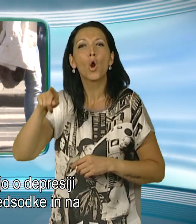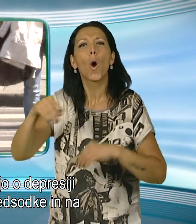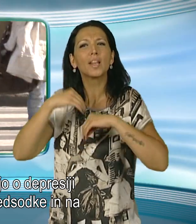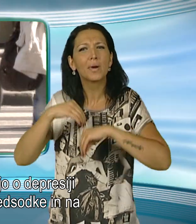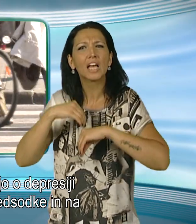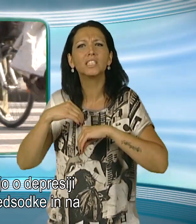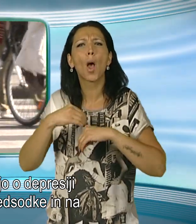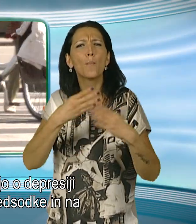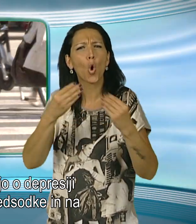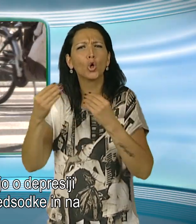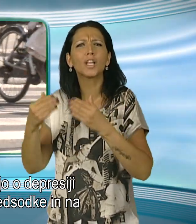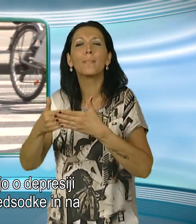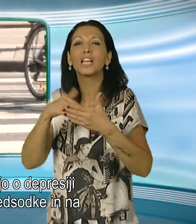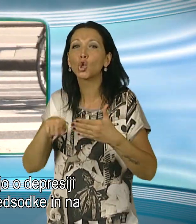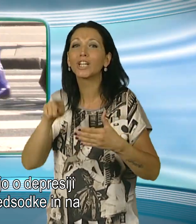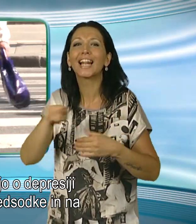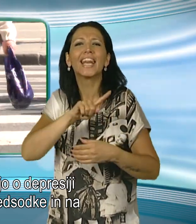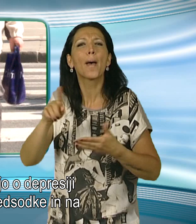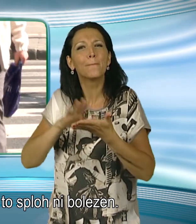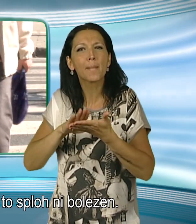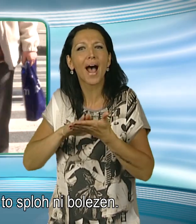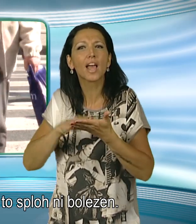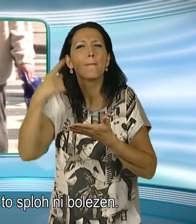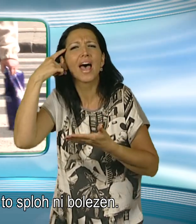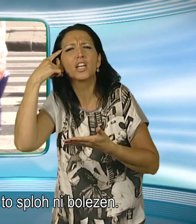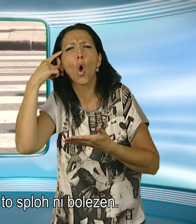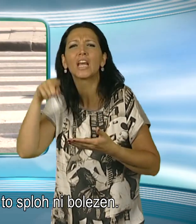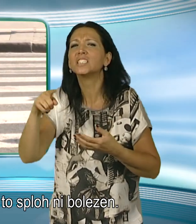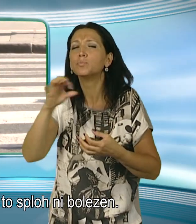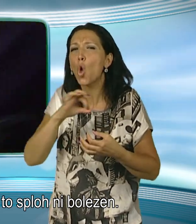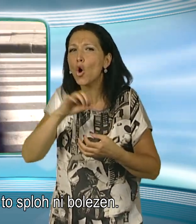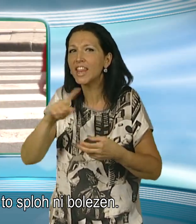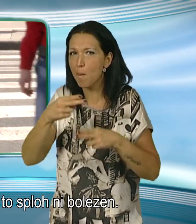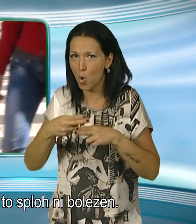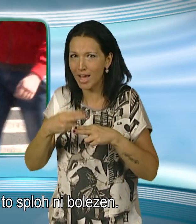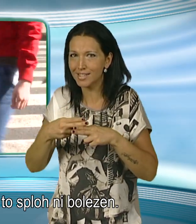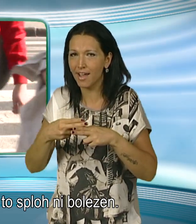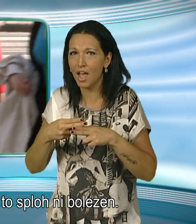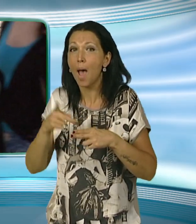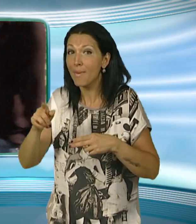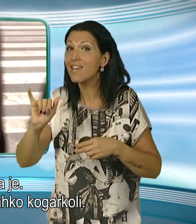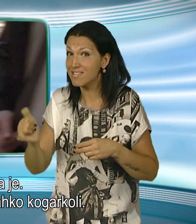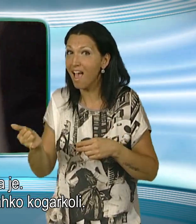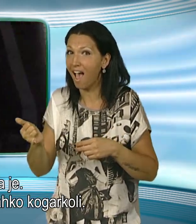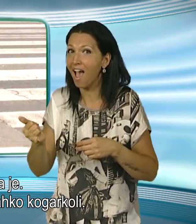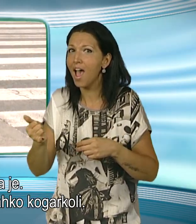Ljudje imajo o depresiji pogosto predsodke in na primer menijo, da to sploh ni bolezen. Pa je.